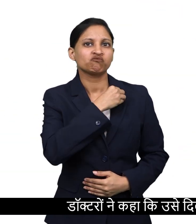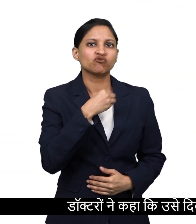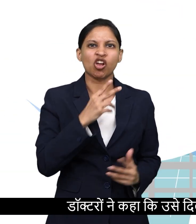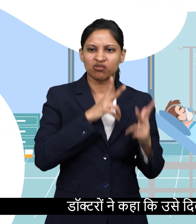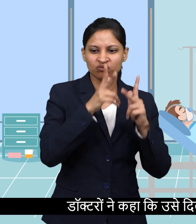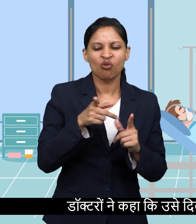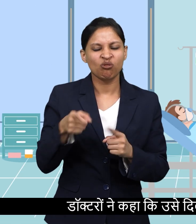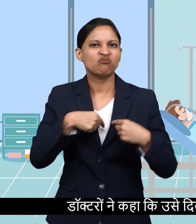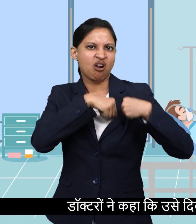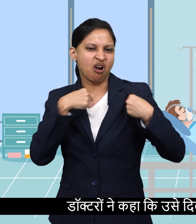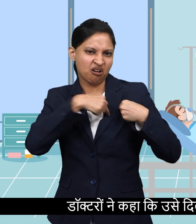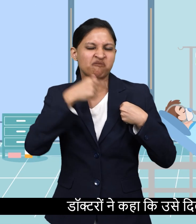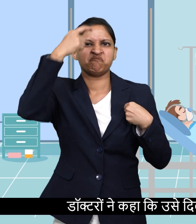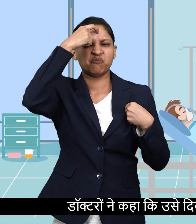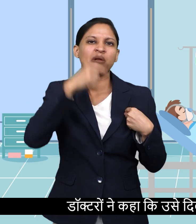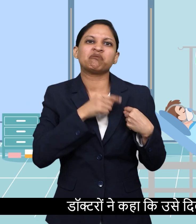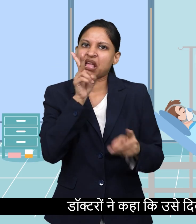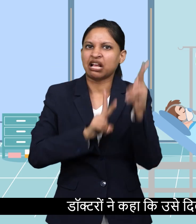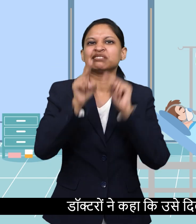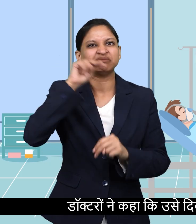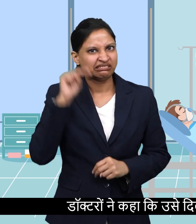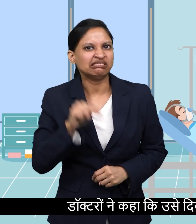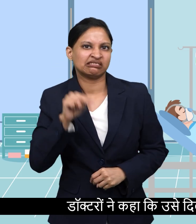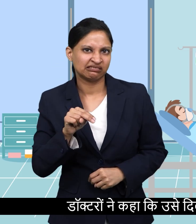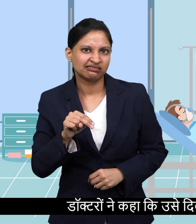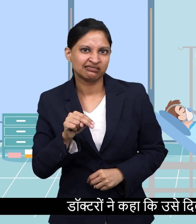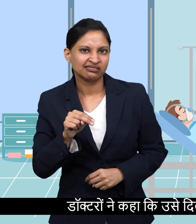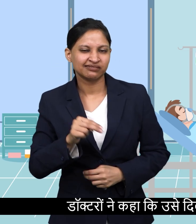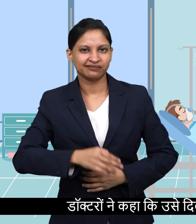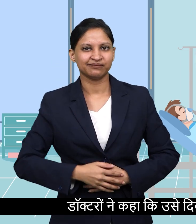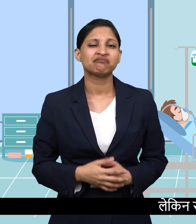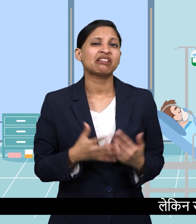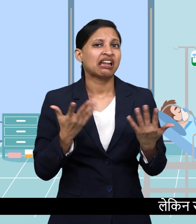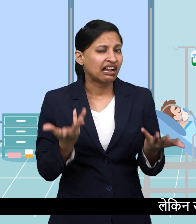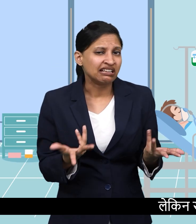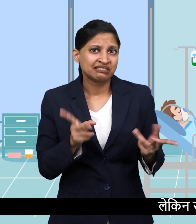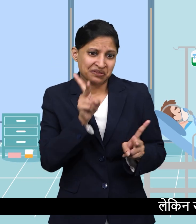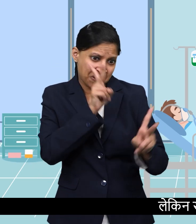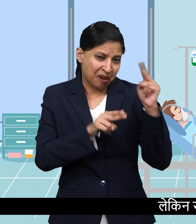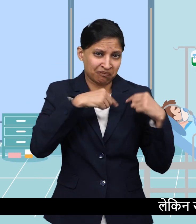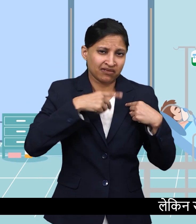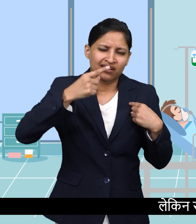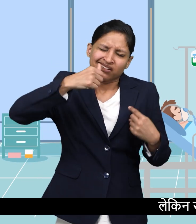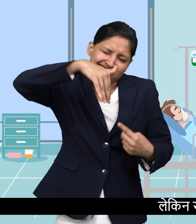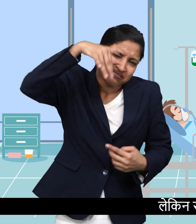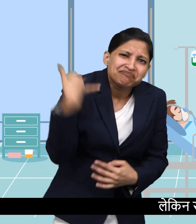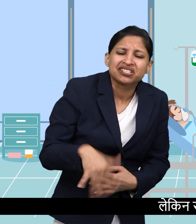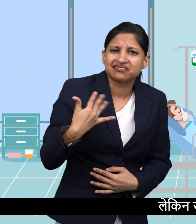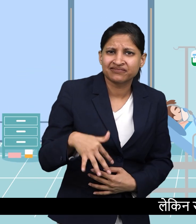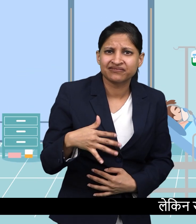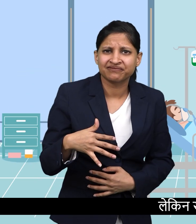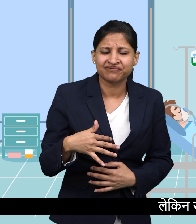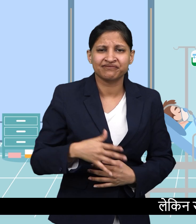डॉक्टर ने कहा कि उसे दिल का दौरा पड़ा है और सर्जरी की जरूरत है, लेकिन सर्जरी महंगी हो सकती है।